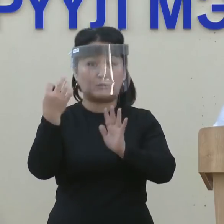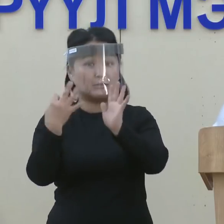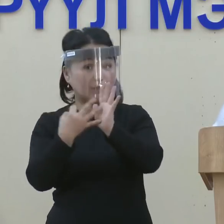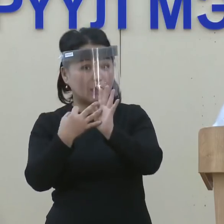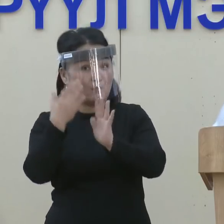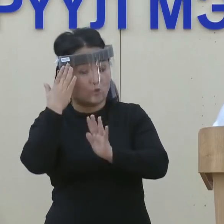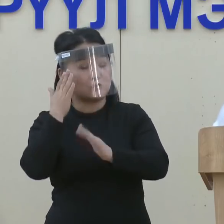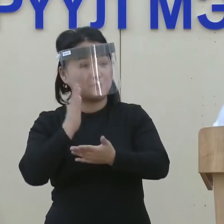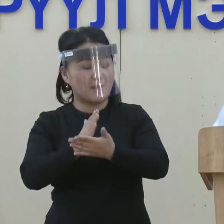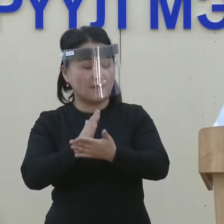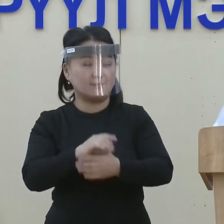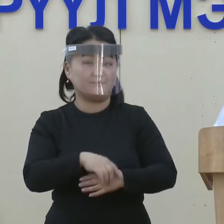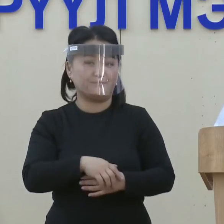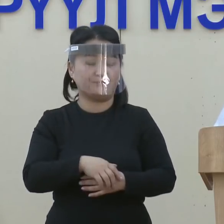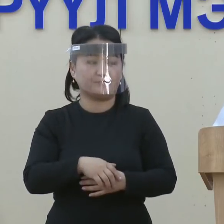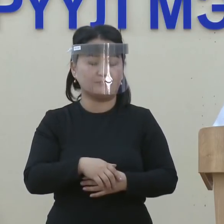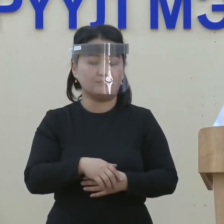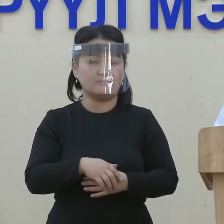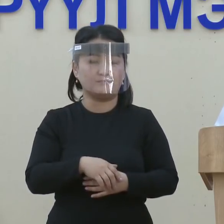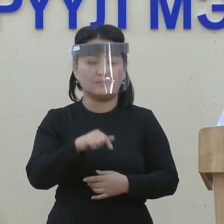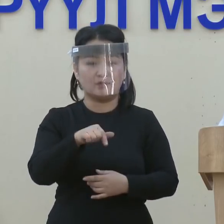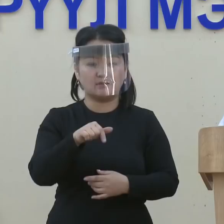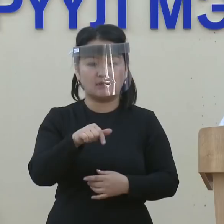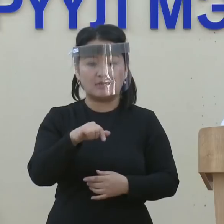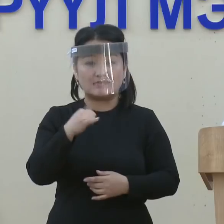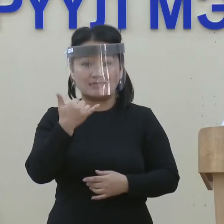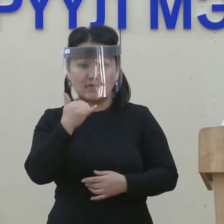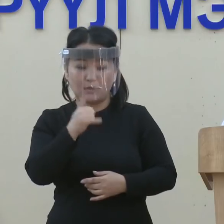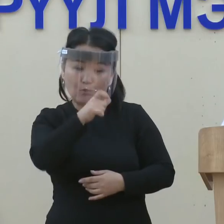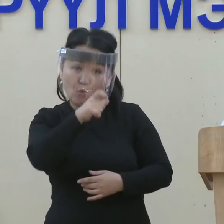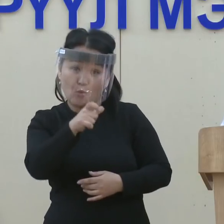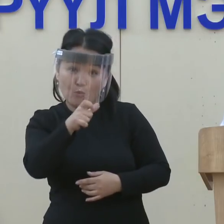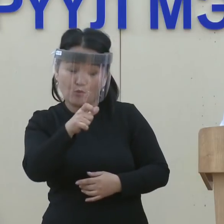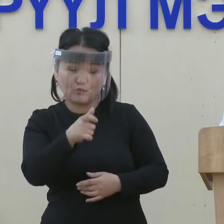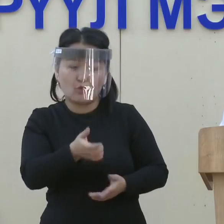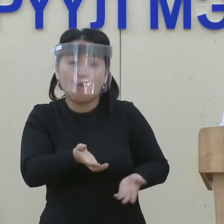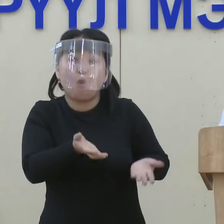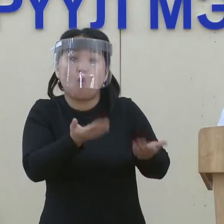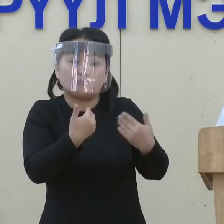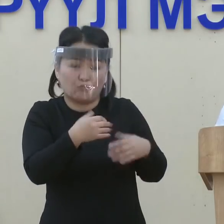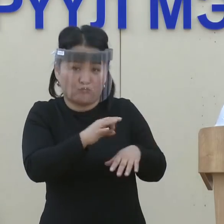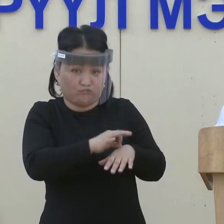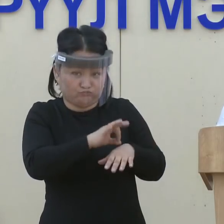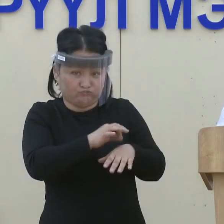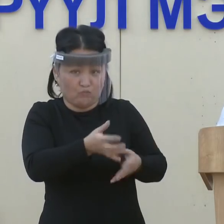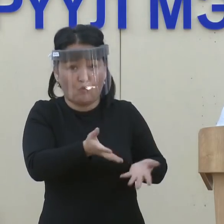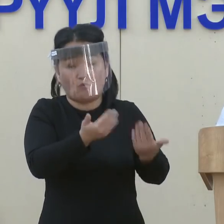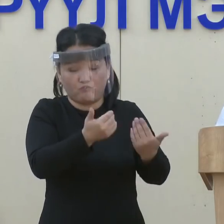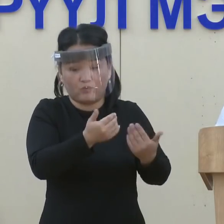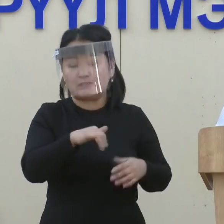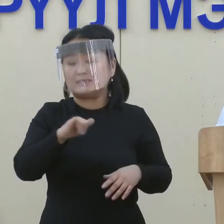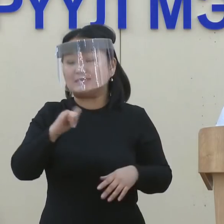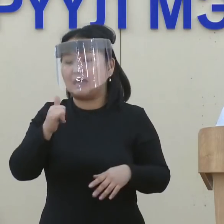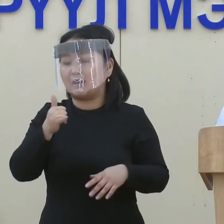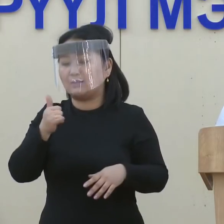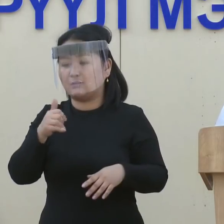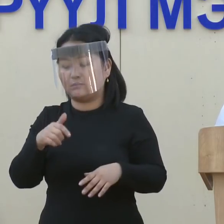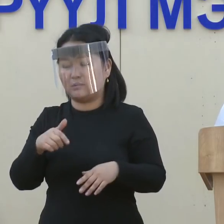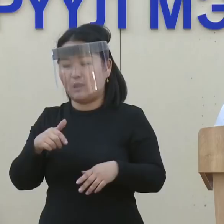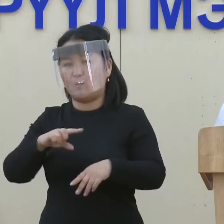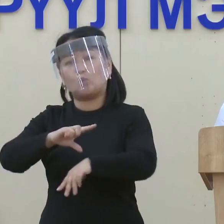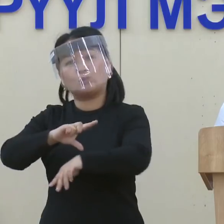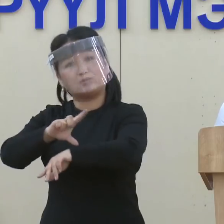17-8 хонж байна. А тэгээ энэ нөгөө зарим улсууд хөнгөн тий хурдан одоо эмчилгээний үр